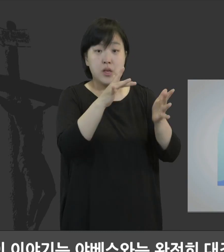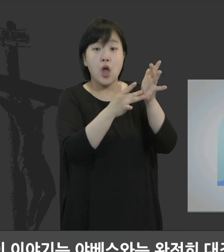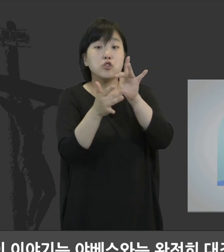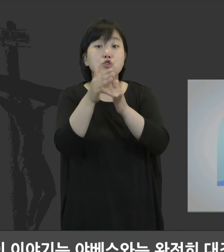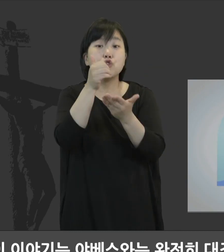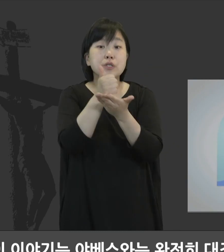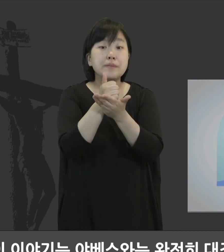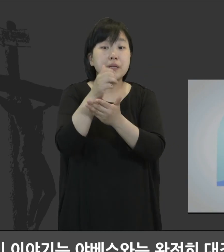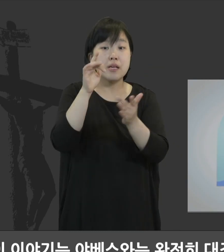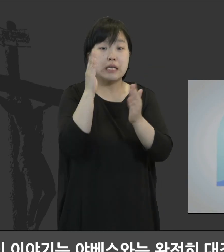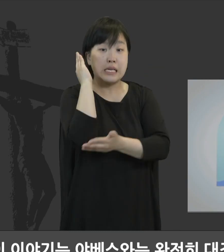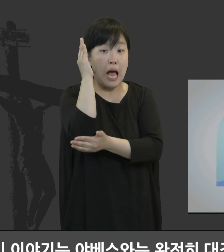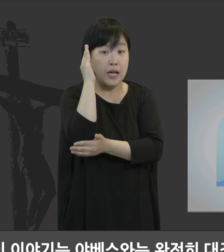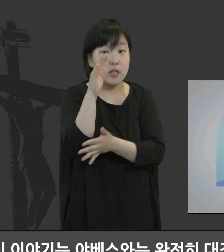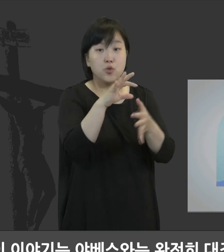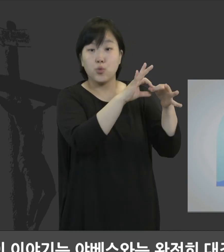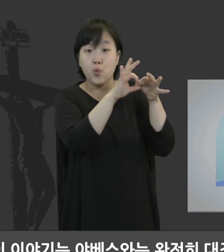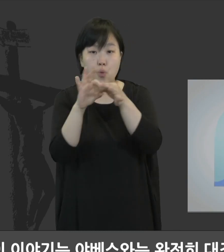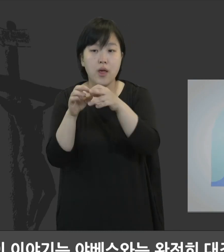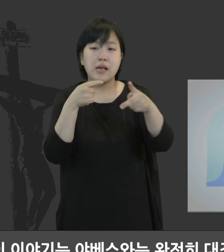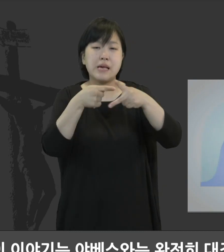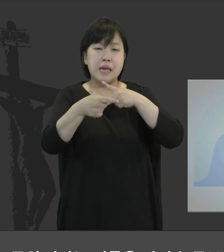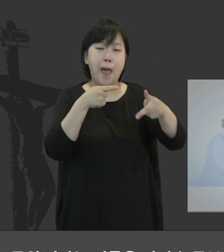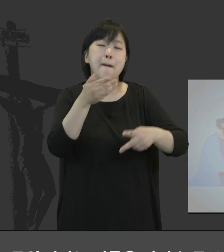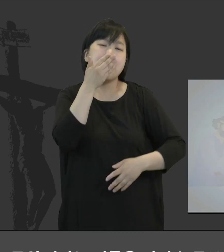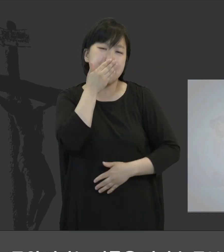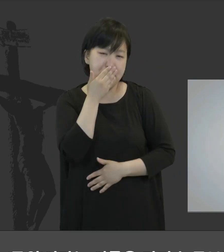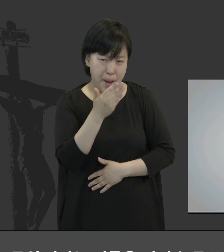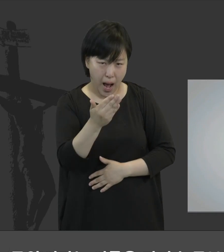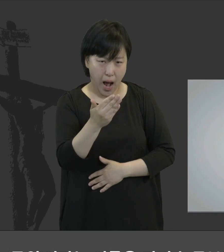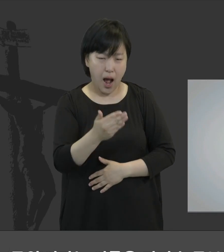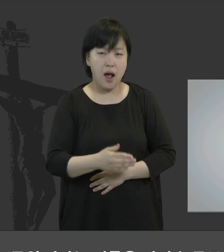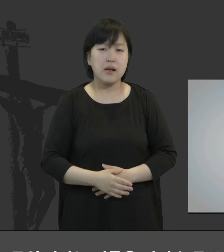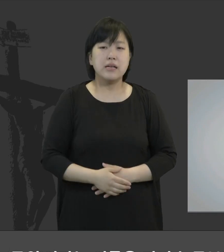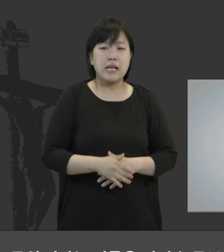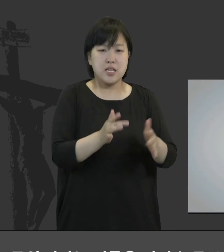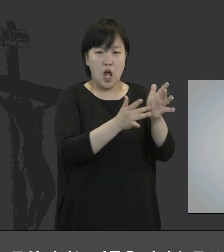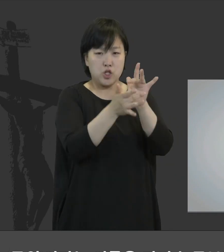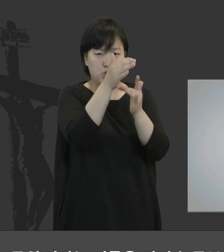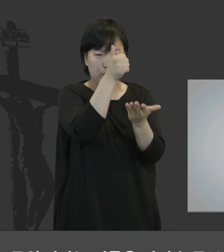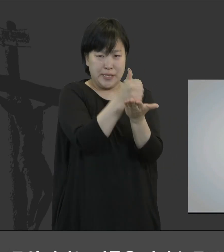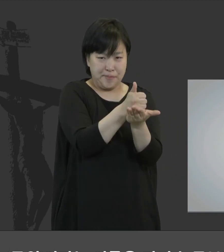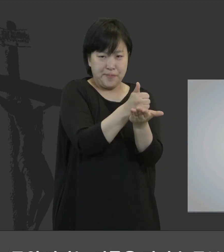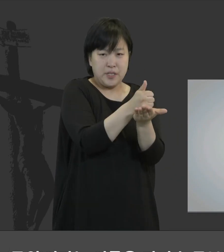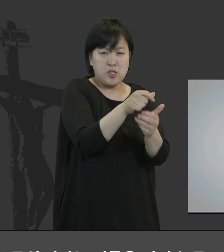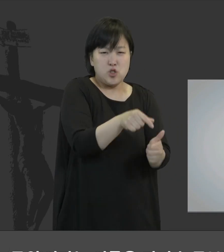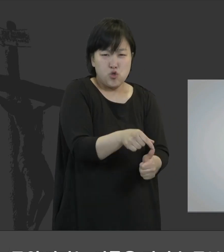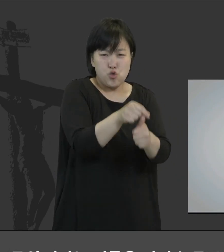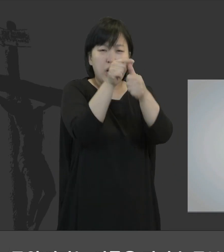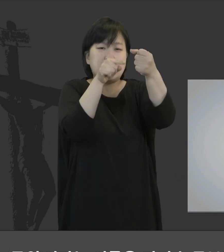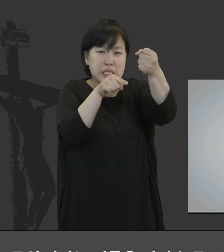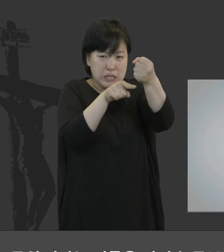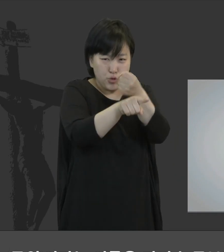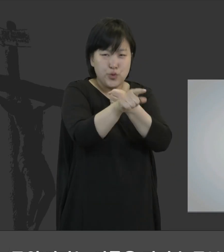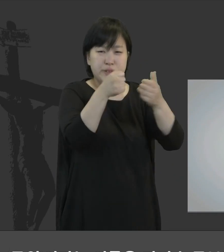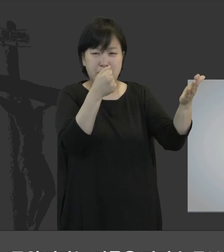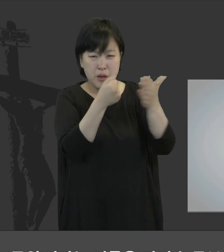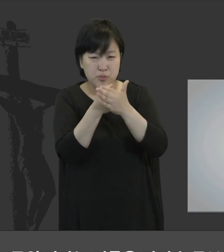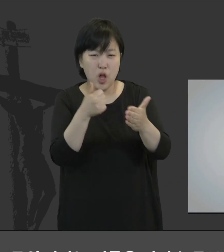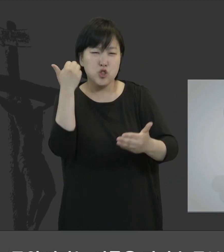읽어야만 비로소 마무리됩니다. 그는 구원이라는 이름을 가진 누구보다 존귀한